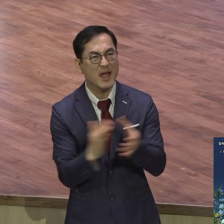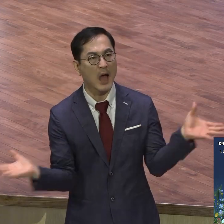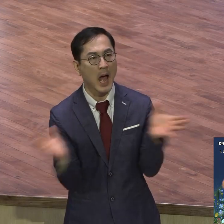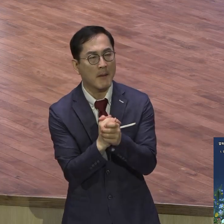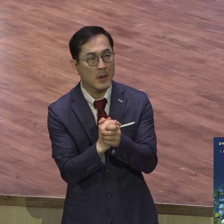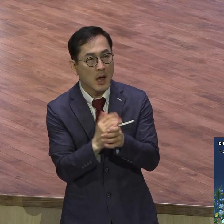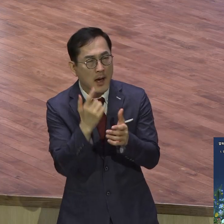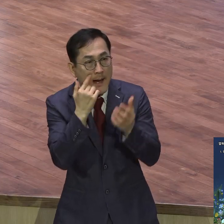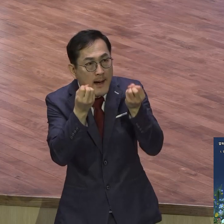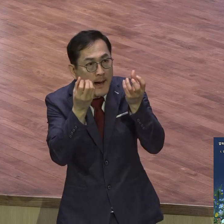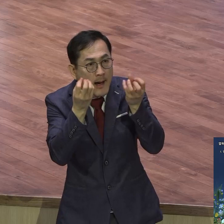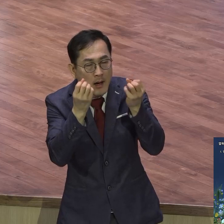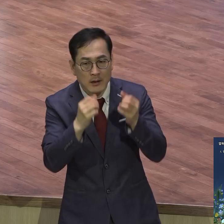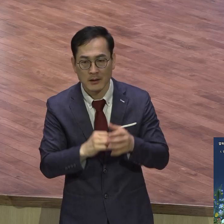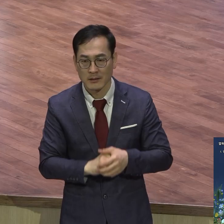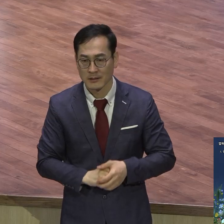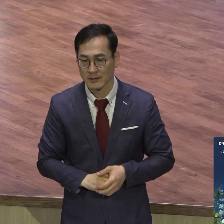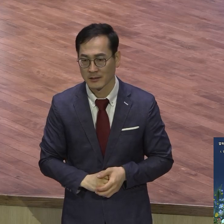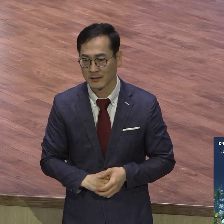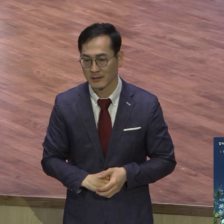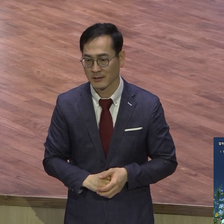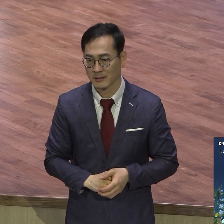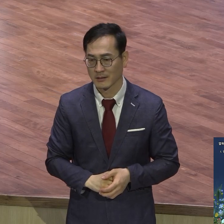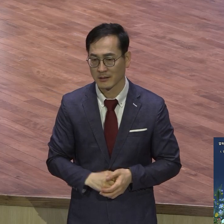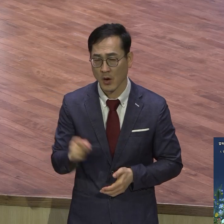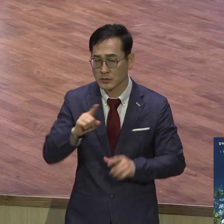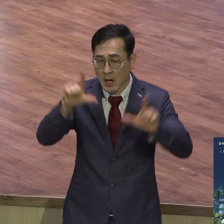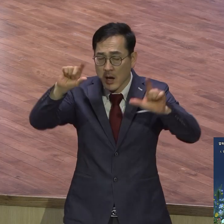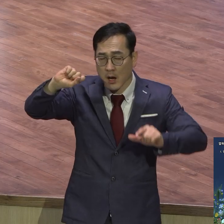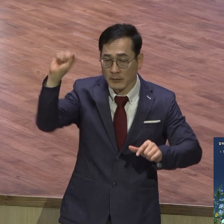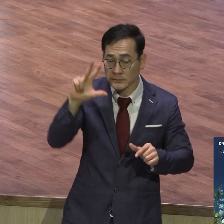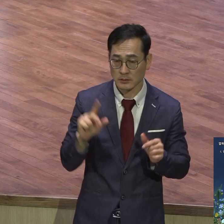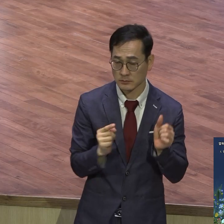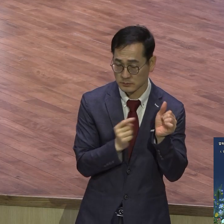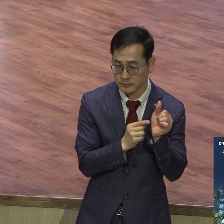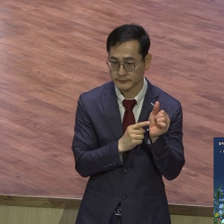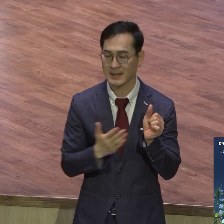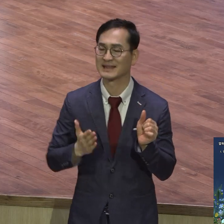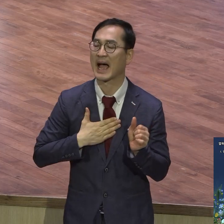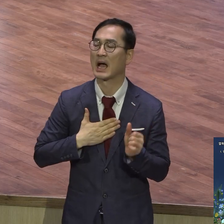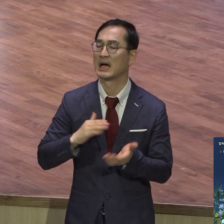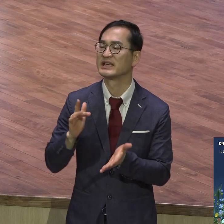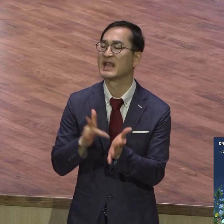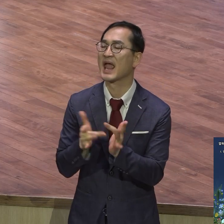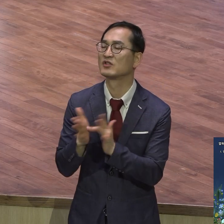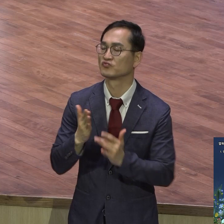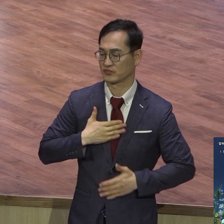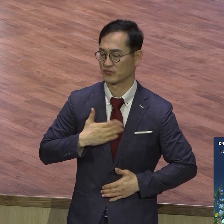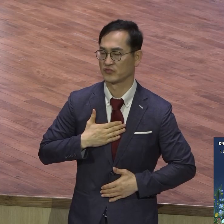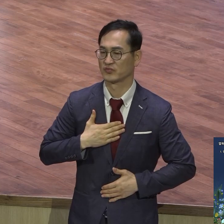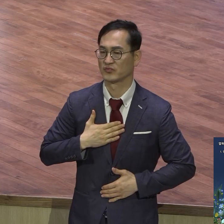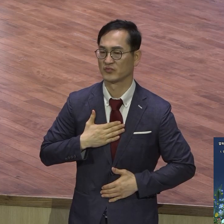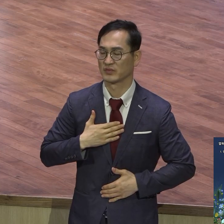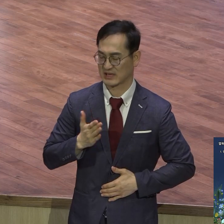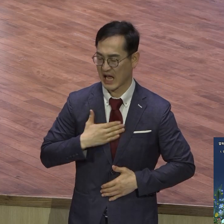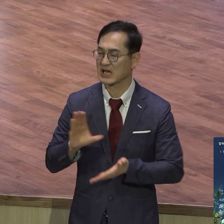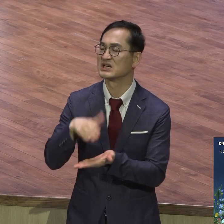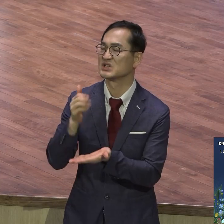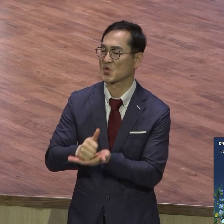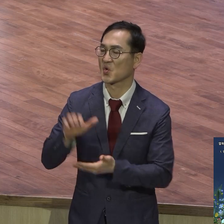것이 없어요. 어느 날 갑자기 인용해가 지가 그리스도라는 겁니다. 이게 그걸 다